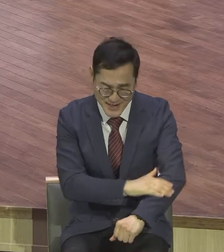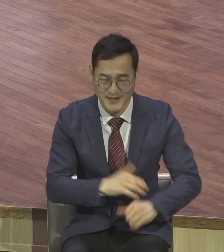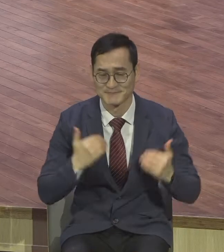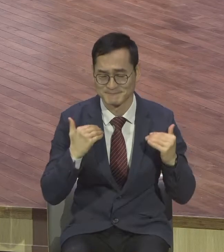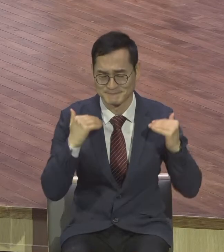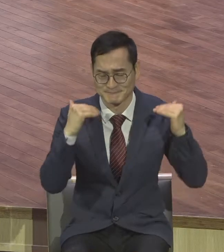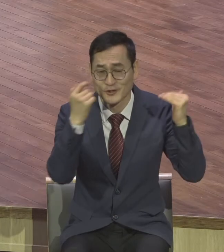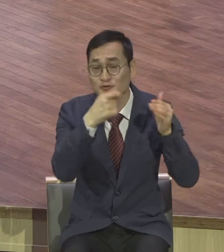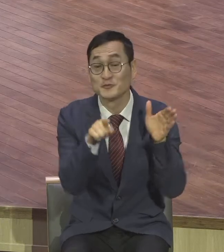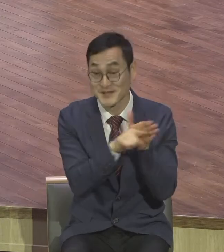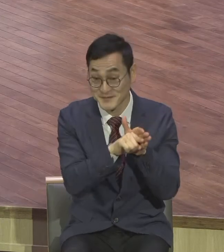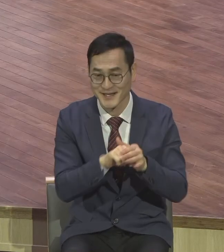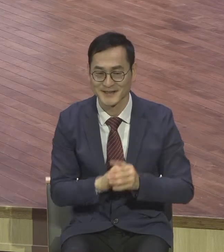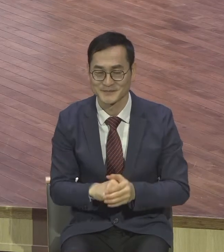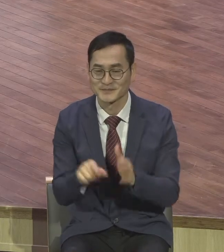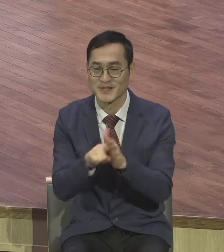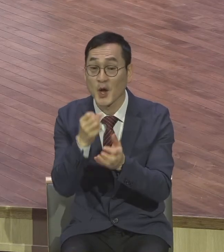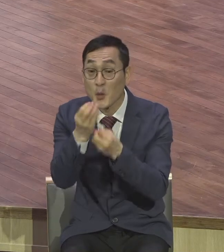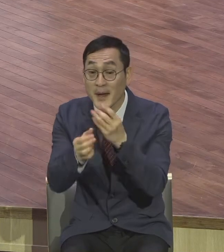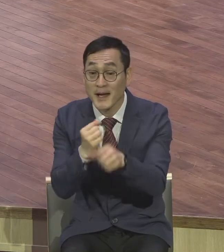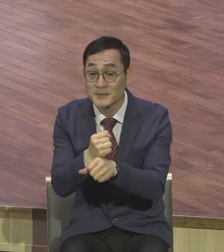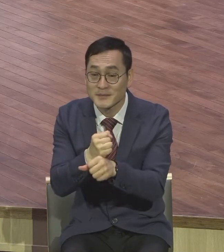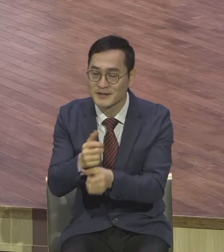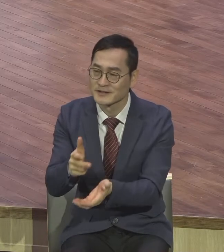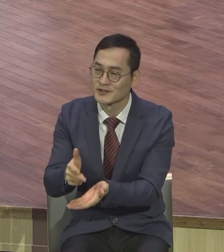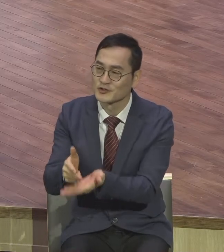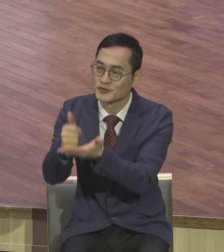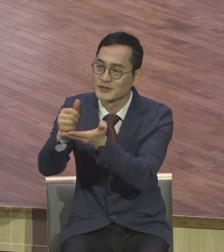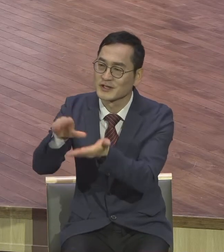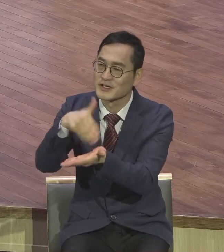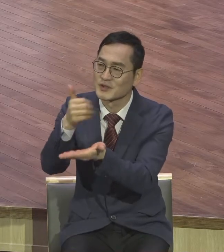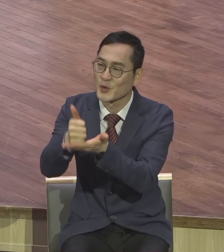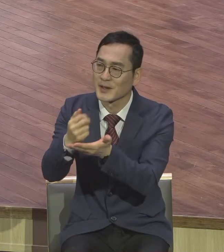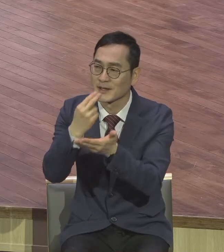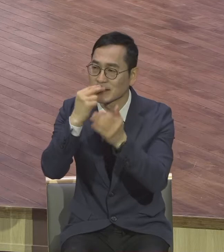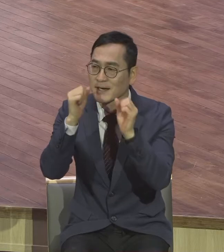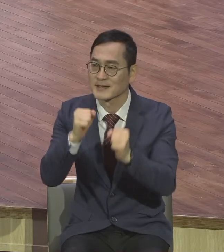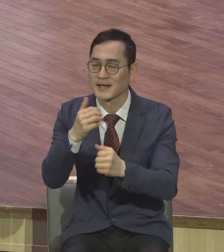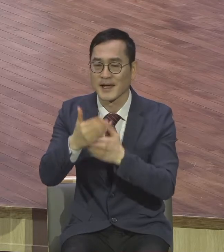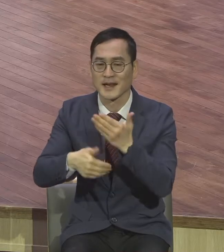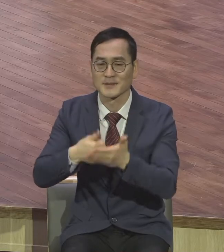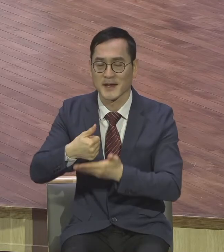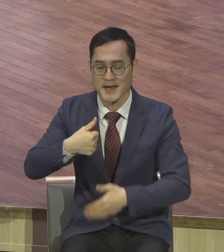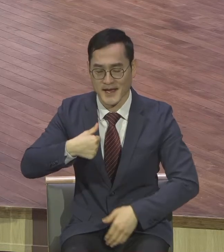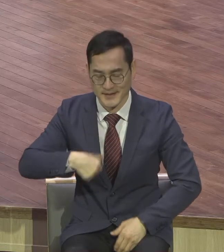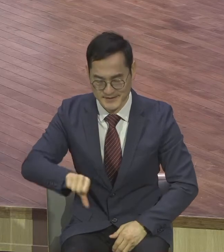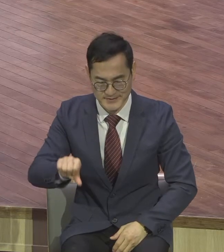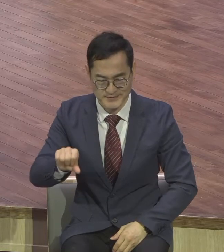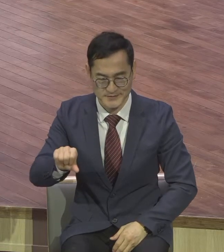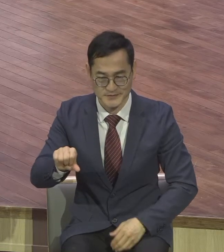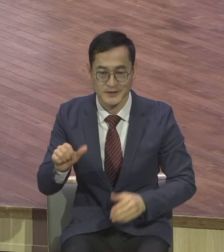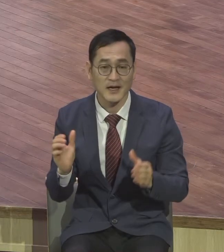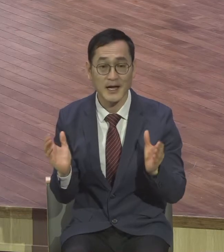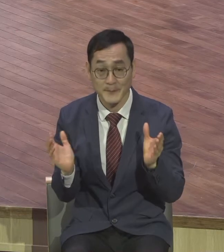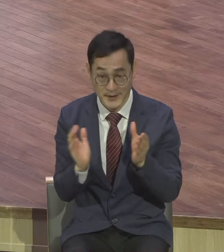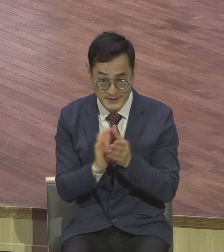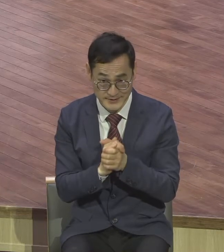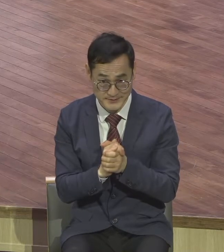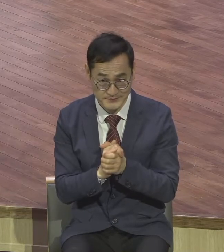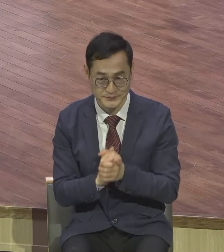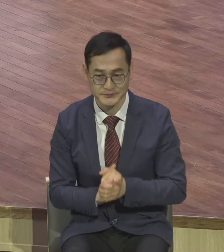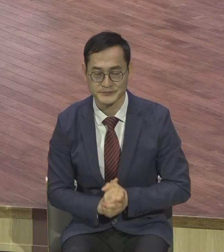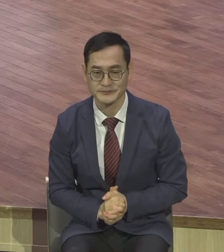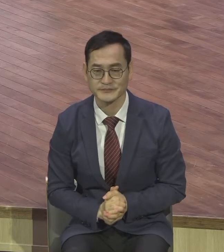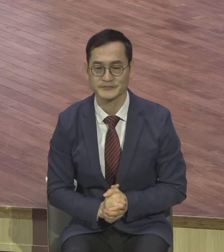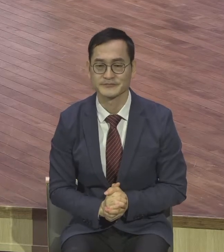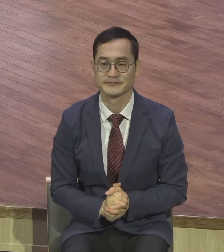신앙 고백합니다. 주는 그리스도시오 살아계신 하나님의 아들이십니다. 아멘. 우리